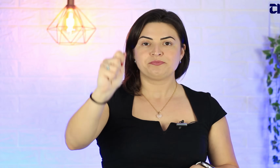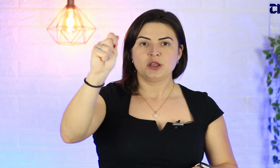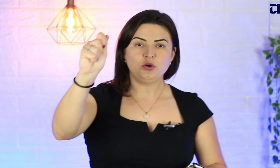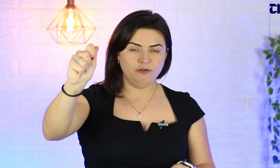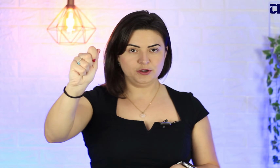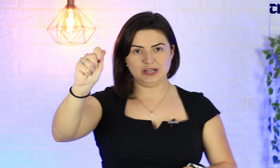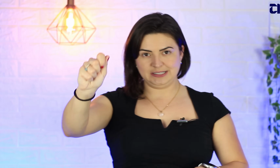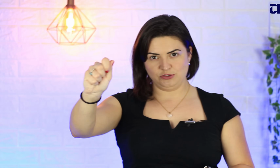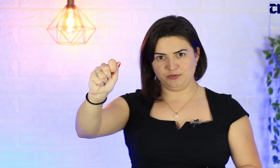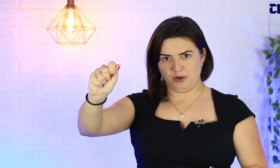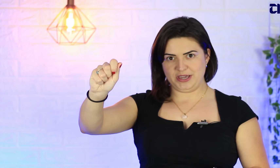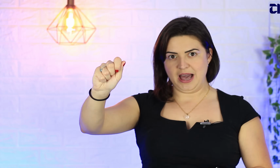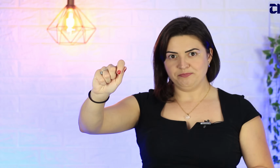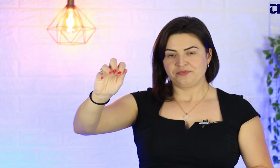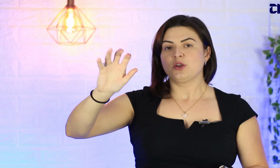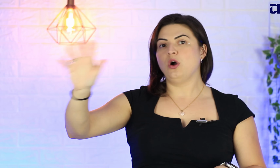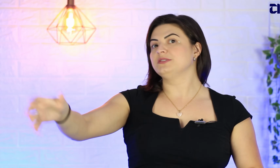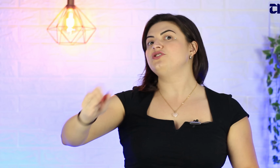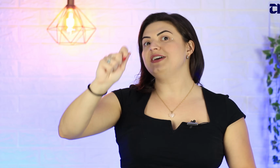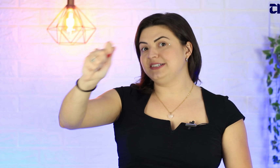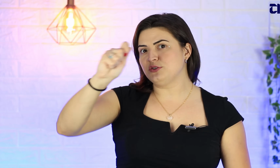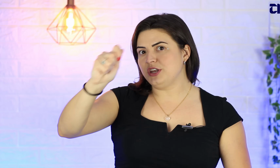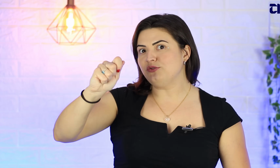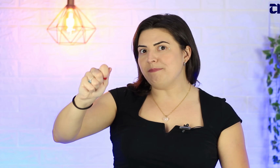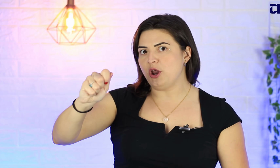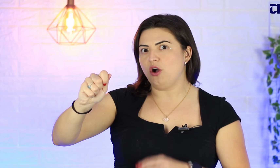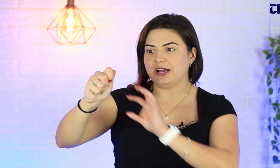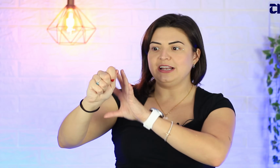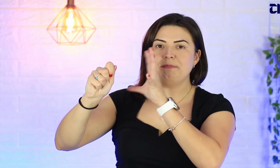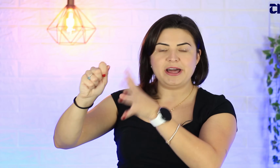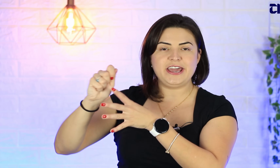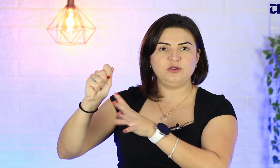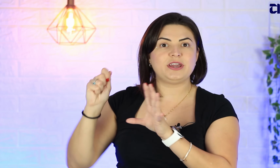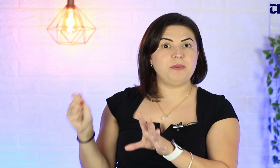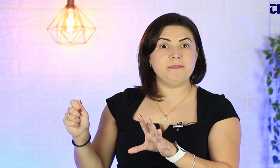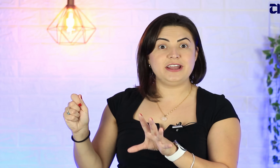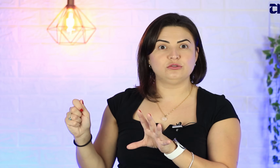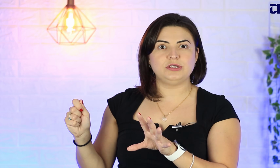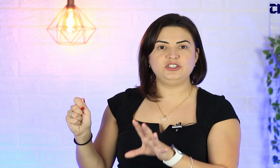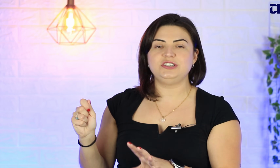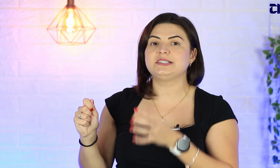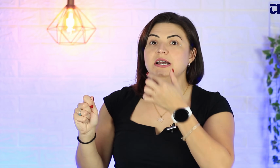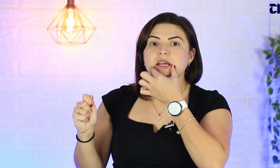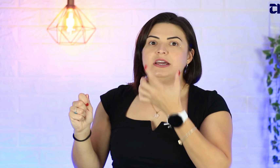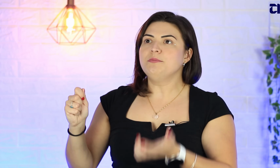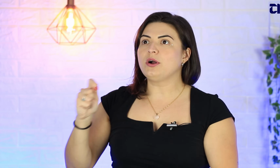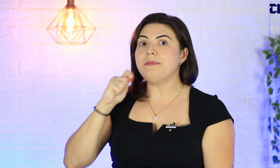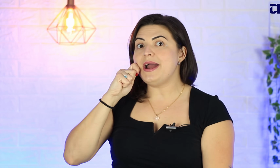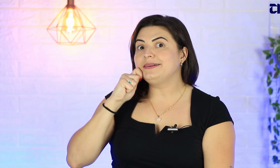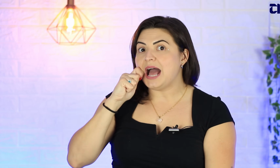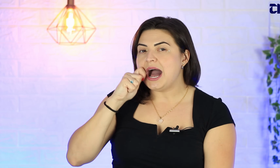Configuração de mão em A, como se estivesse segurando a broca, aquele aparelho, equipamento do dentista, e boca aberta.